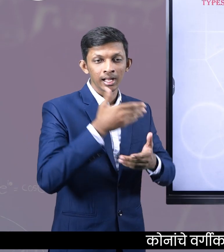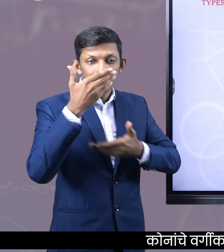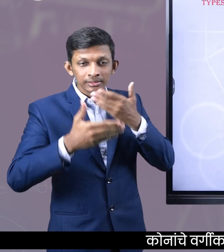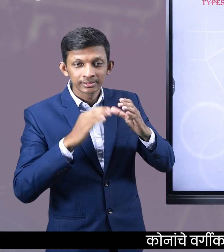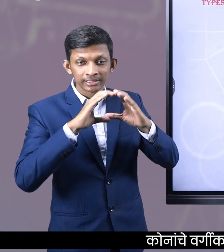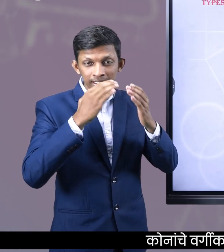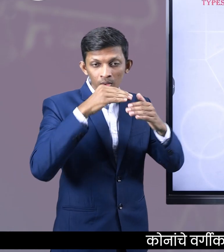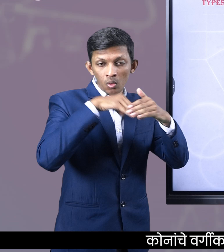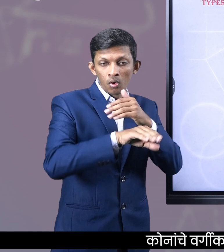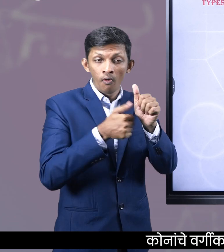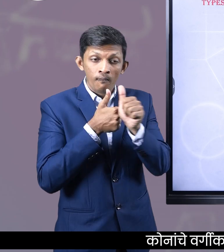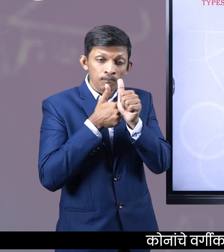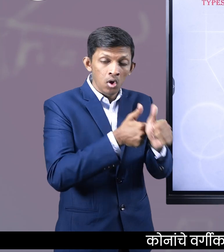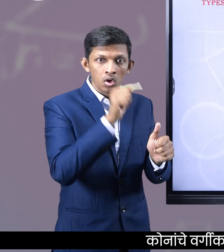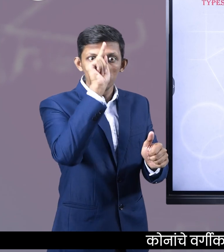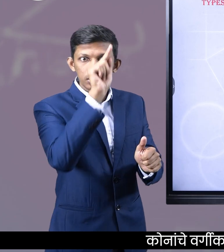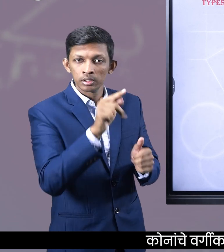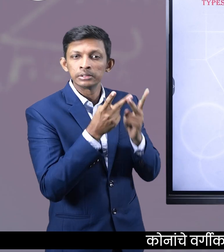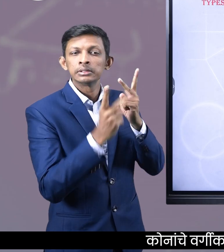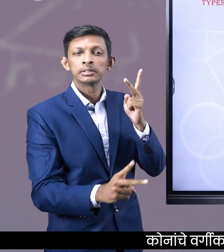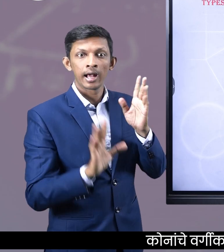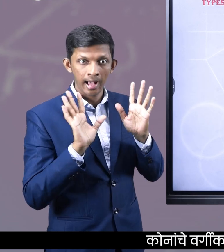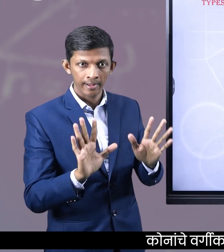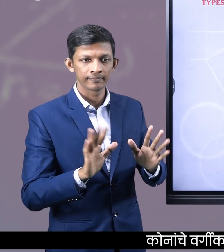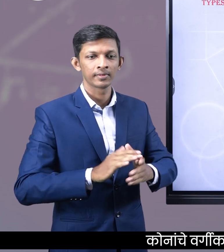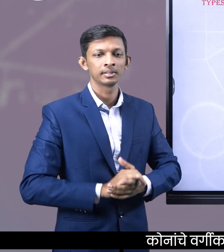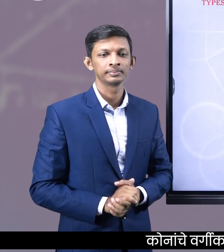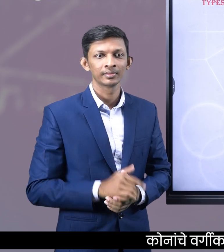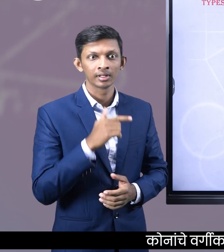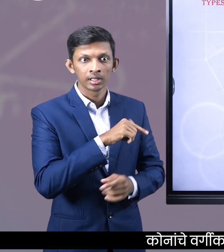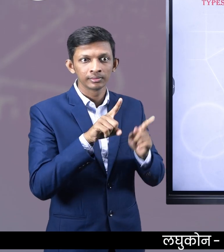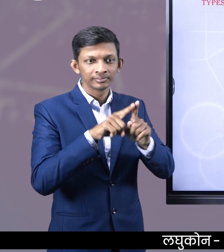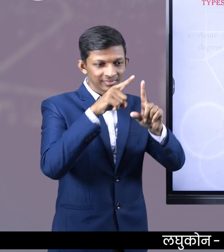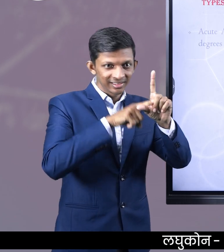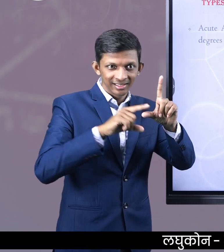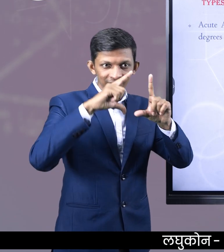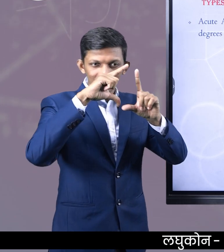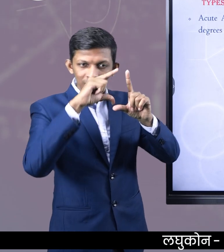कोनाचे वर्गीकरण खालीलप्रमाणे केलेले आहेत. पहिला, लघुकोन.